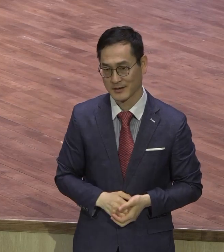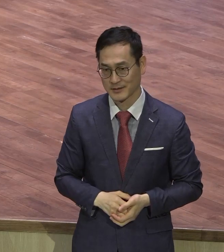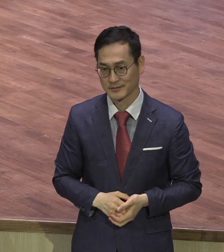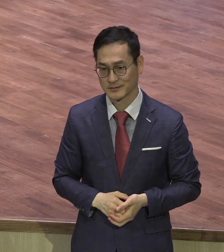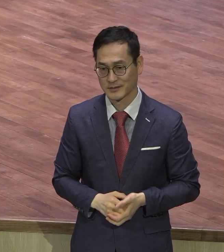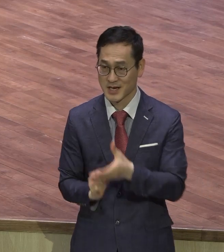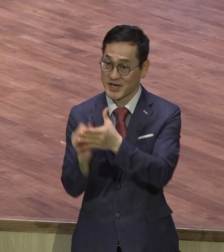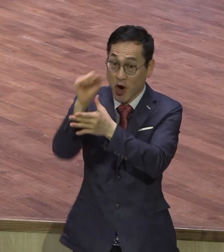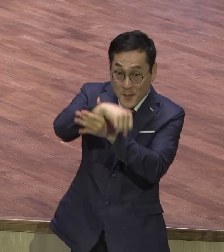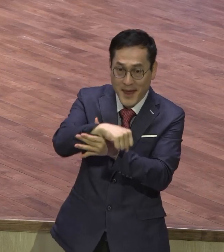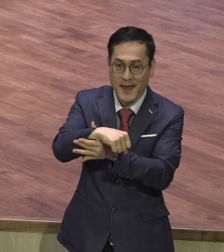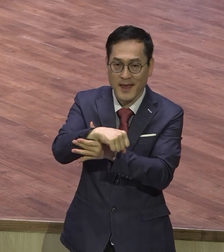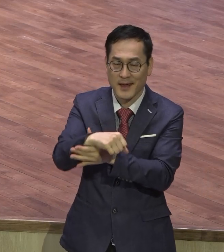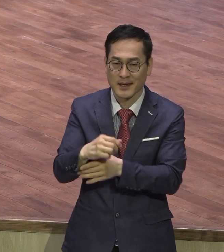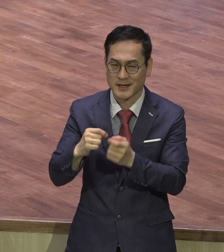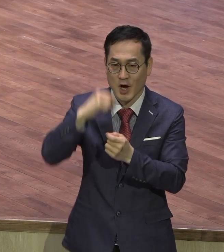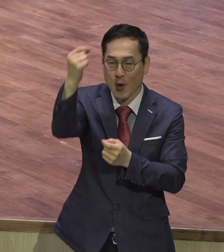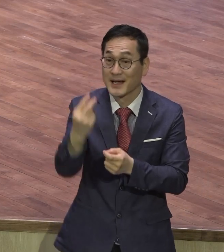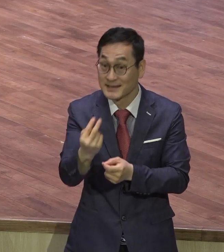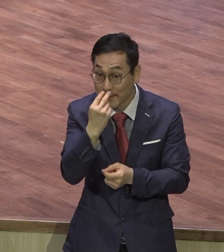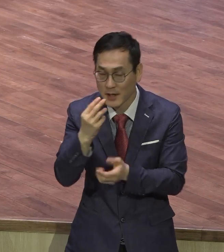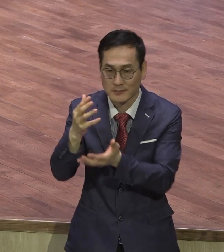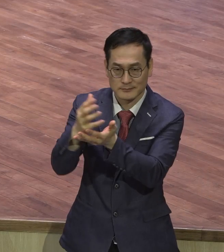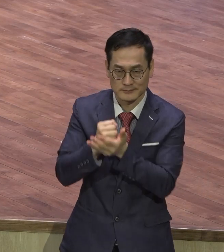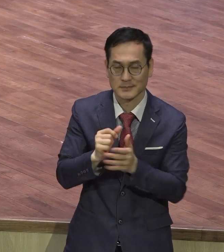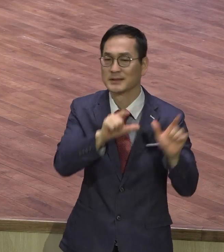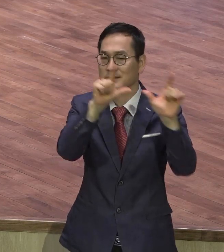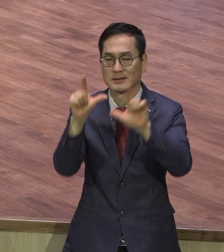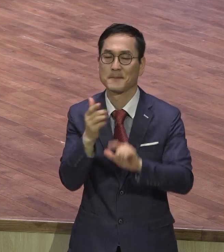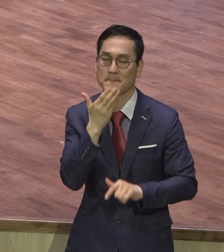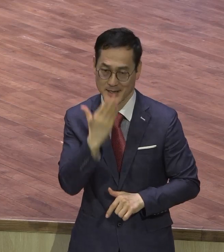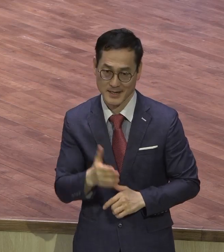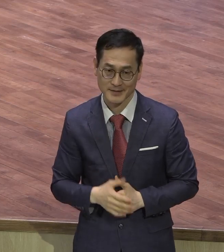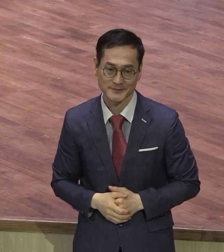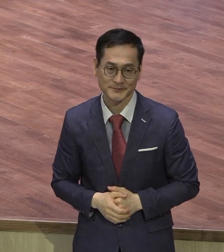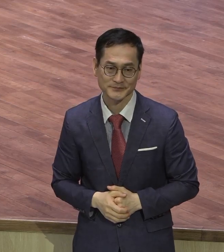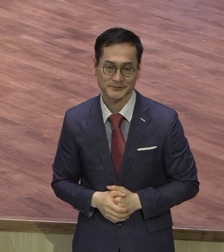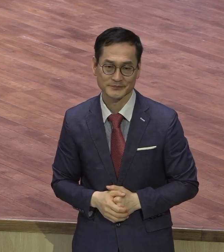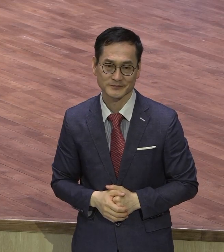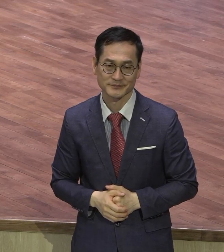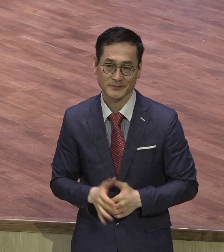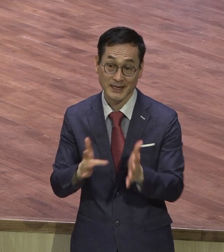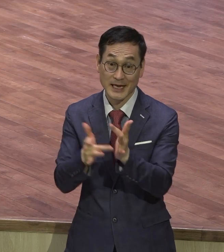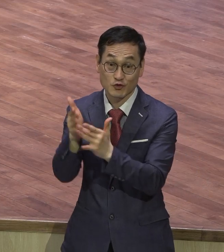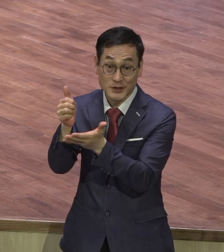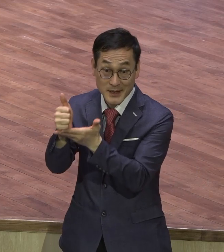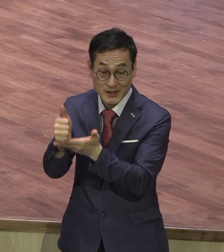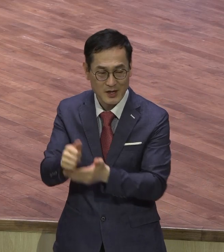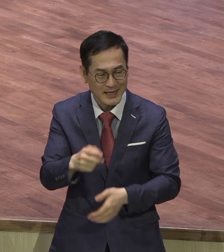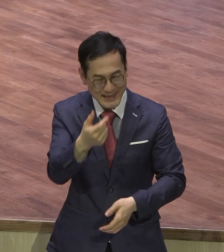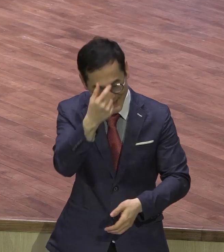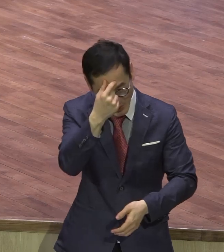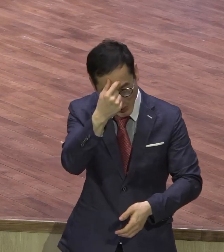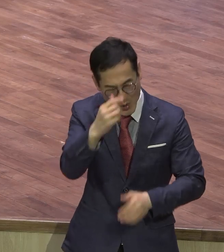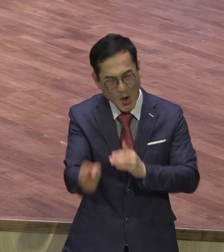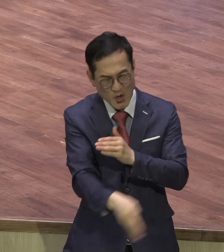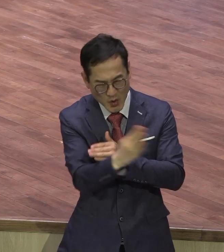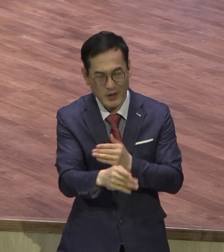풍성한 열매, 영원한 생명을 누리는 기도가 된다. 예수님께서는 잘못된 기도에 대해서 말씀하신